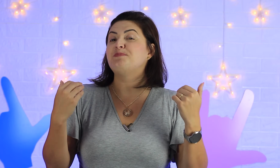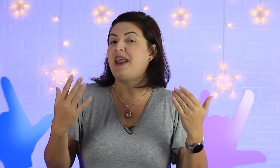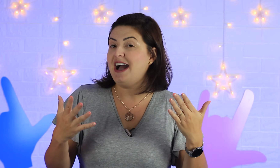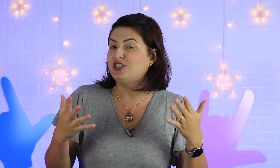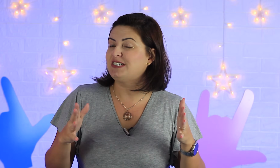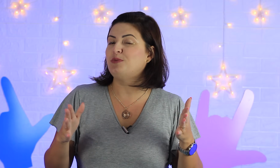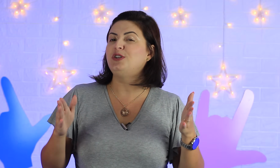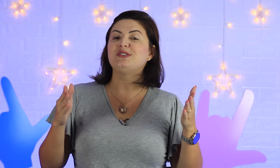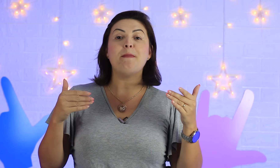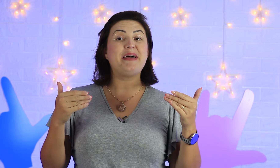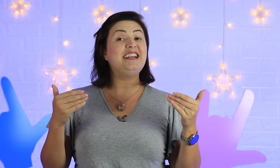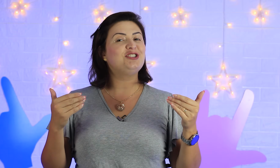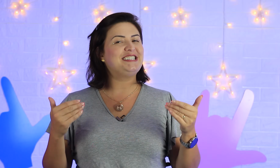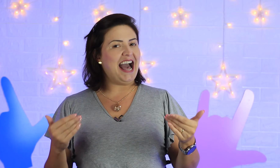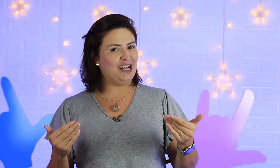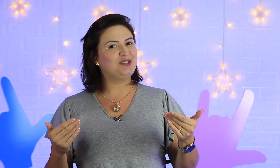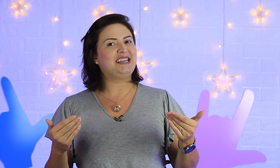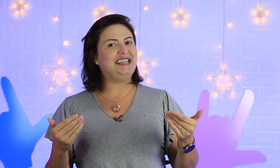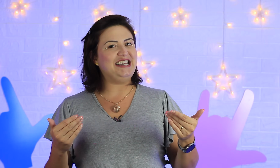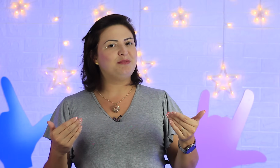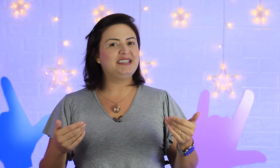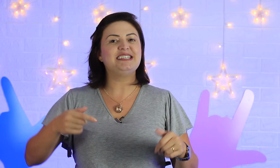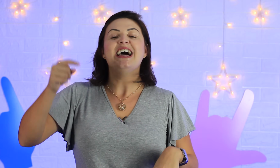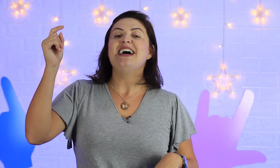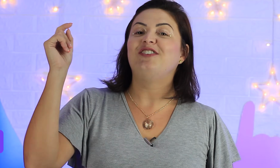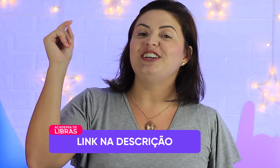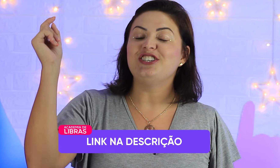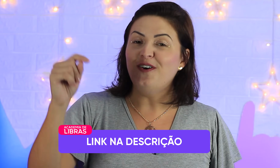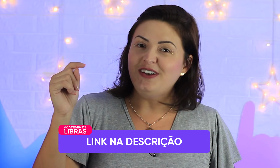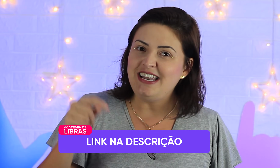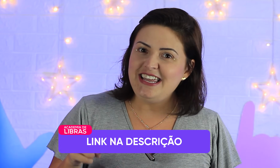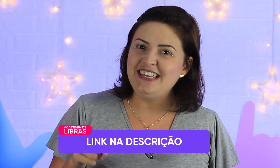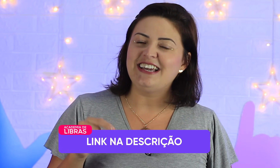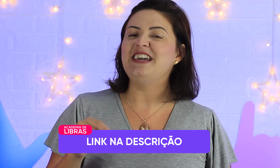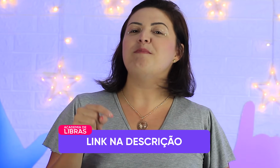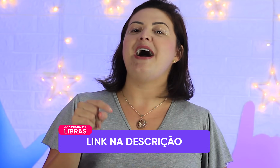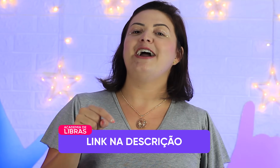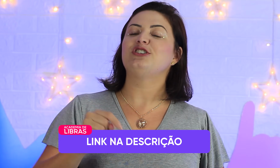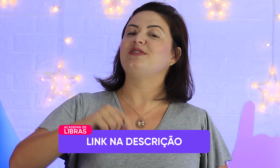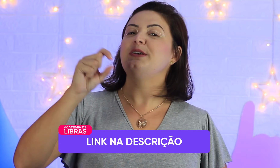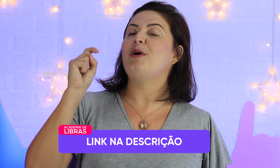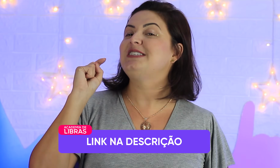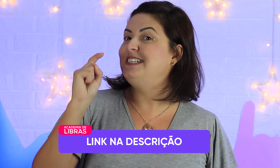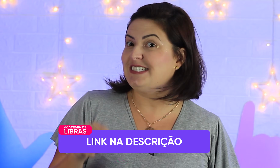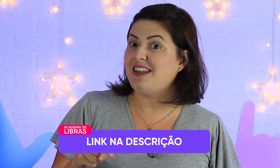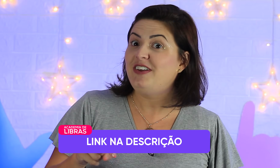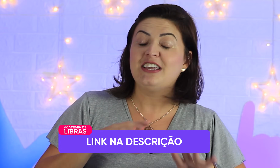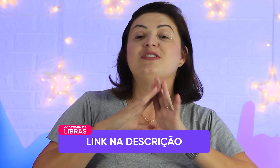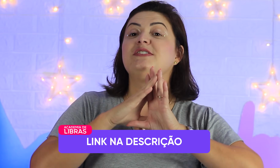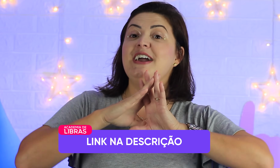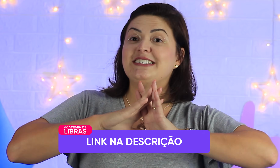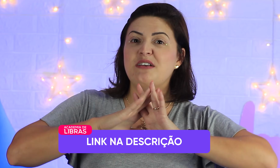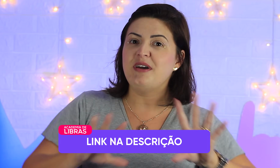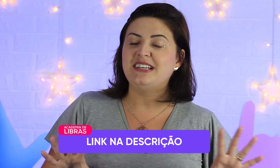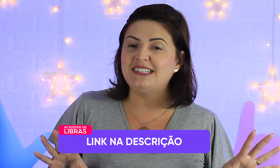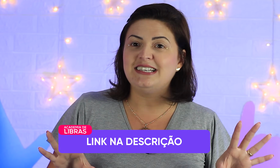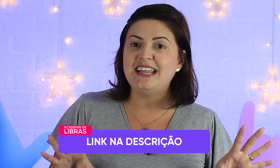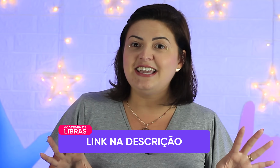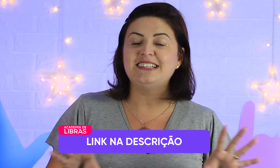práticas, muitos aprendizados em livras. Vou deixar um link aqui abaixo. Você pode se inscrever e que você vai receber esses links